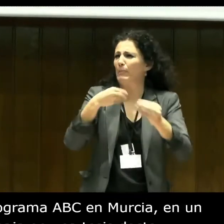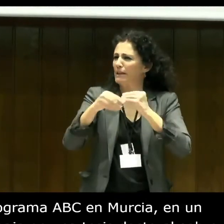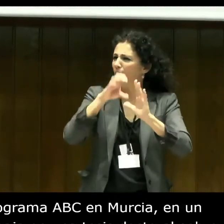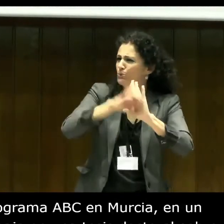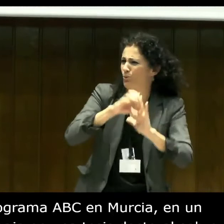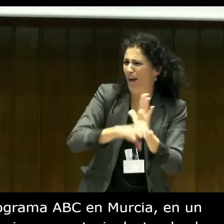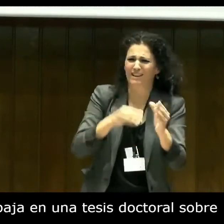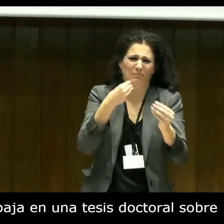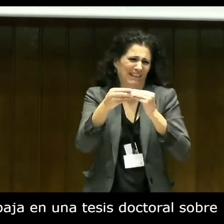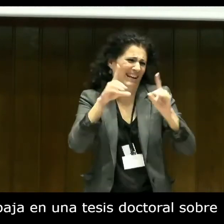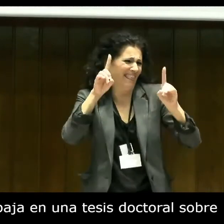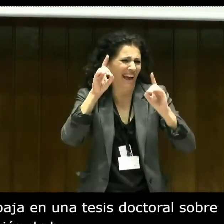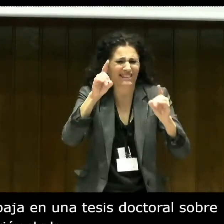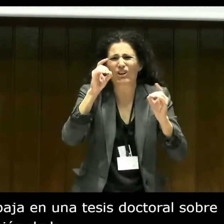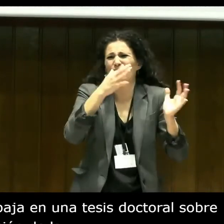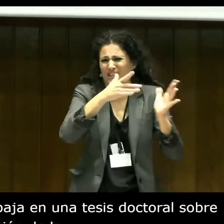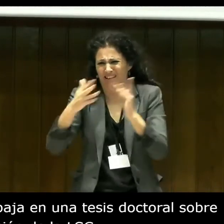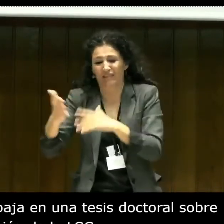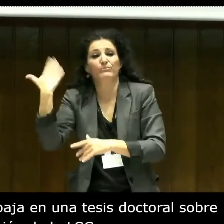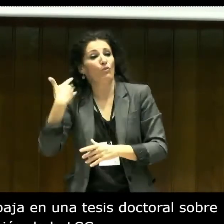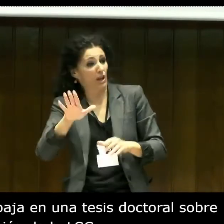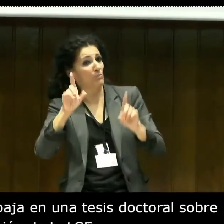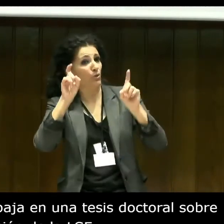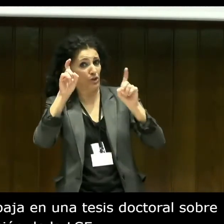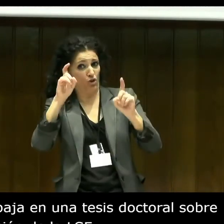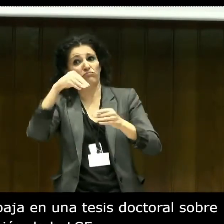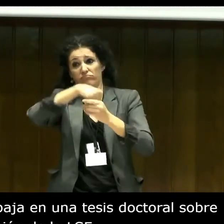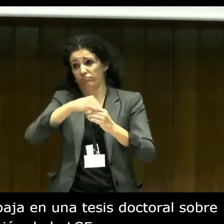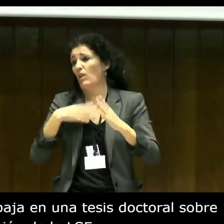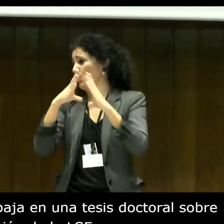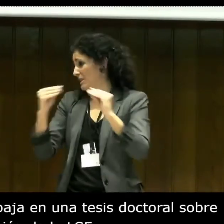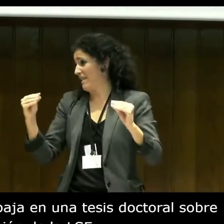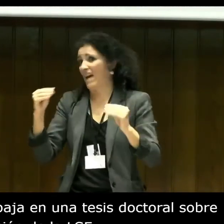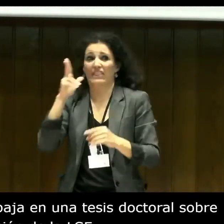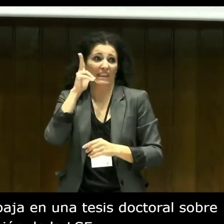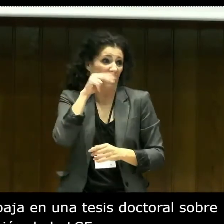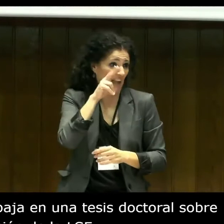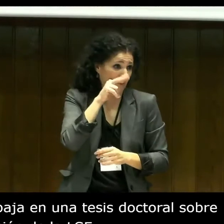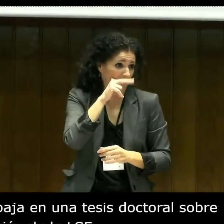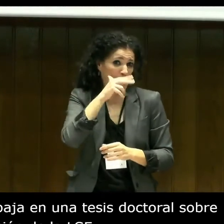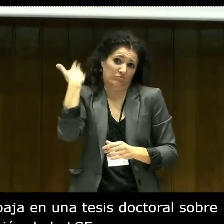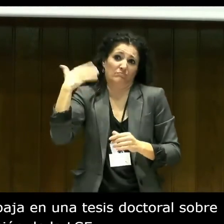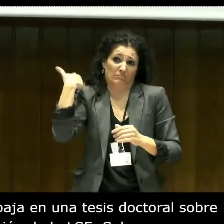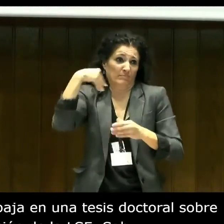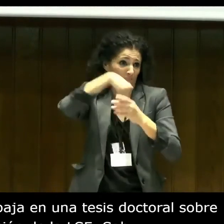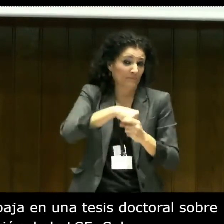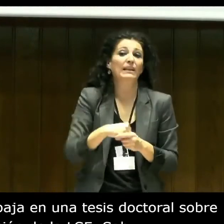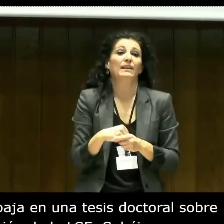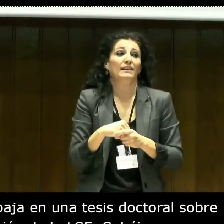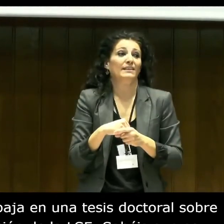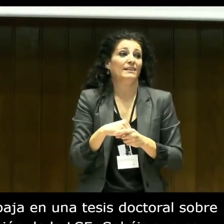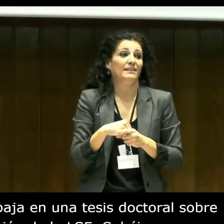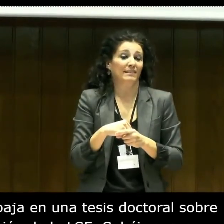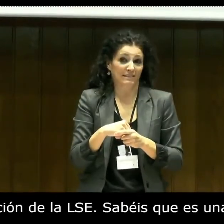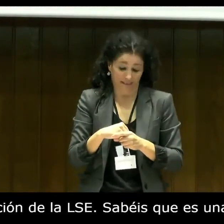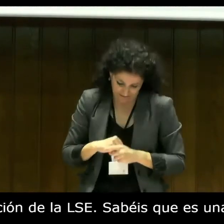Sabéis que es una persona con multitud de experiencia en diferentes campos, en la elaboración de materiales. Trabajó como